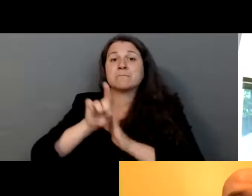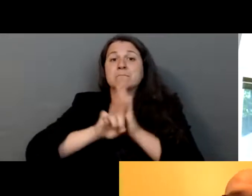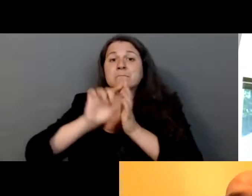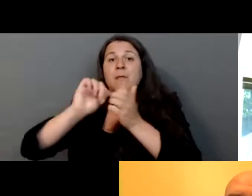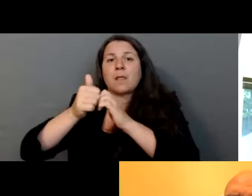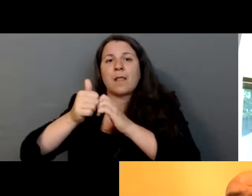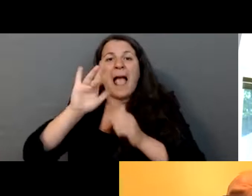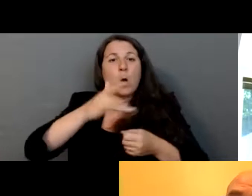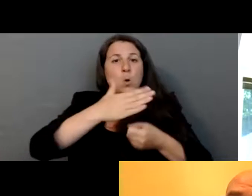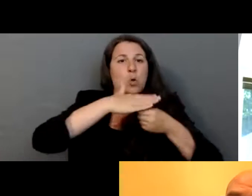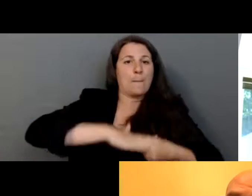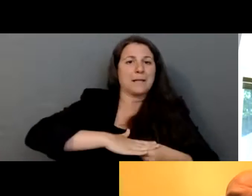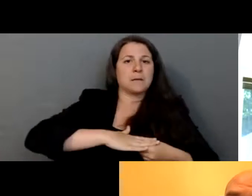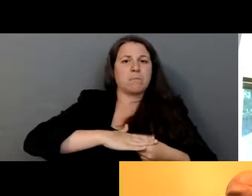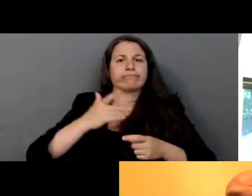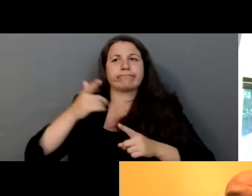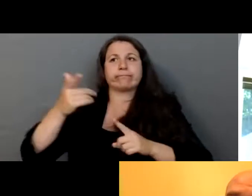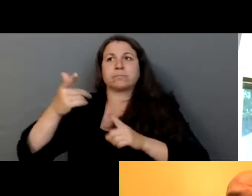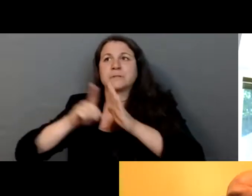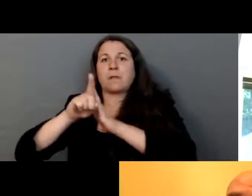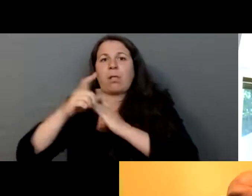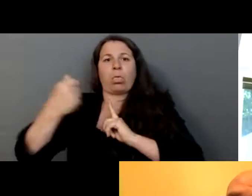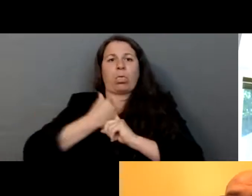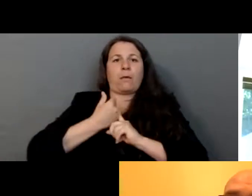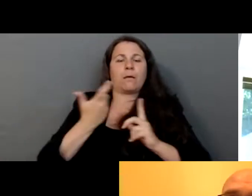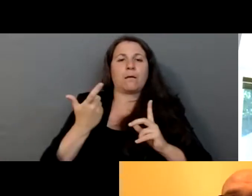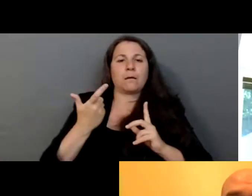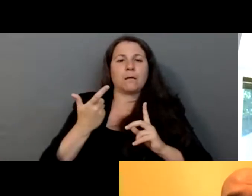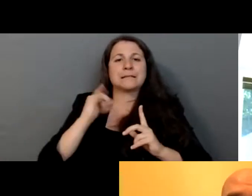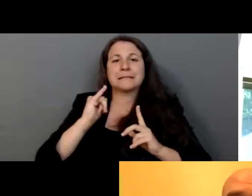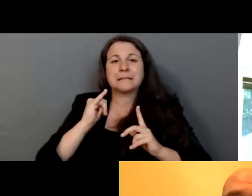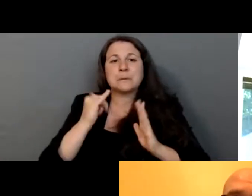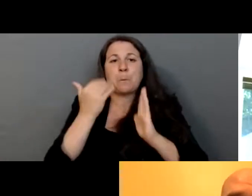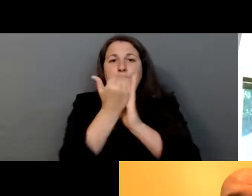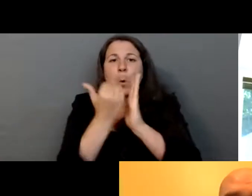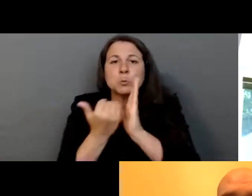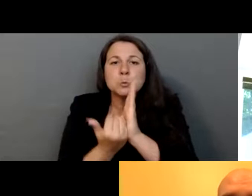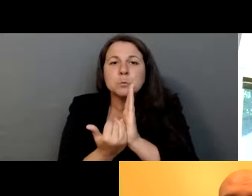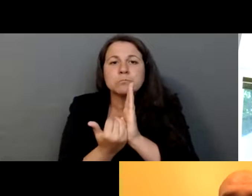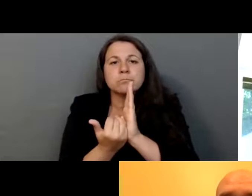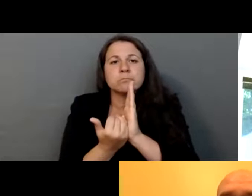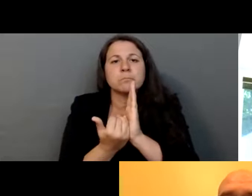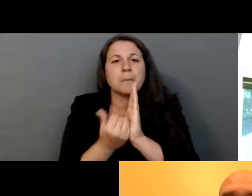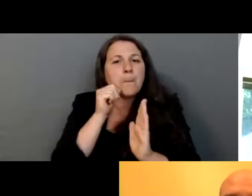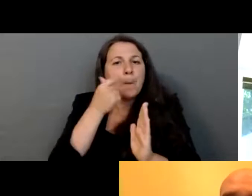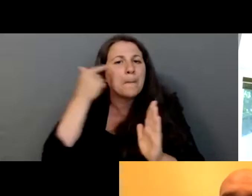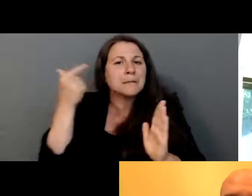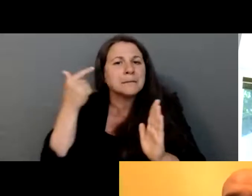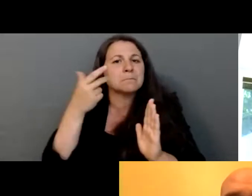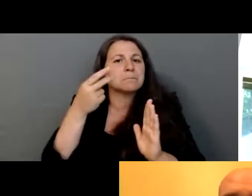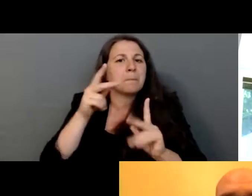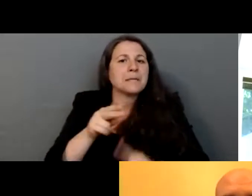capacitisme, puis du fait qu'ils sont oubliés aussi dans les développements de mesures pour lutter au changement climatique et pourquoi c'est un problème.